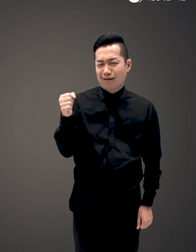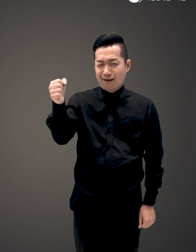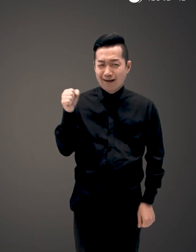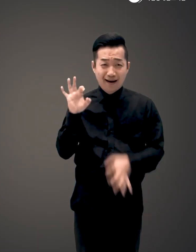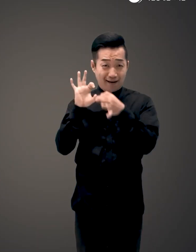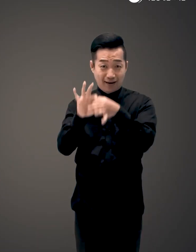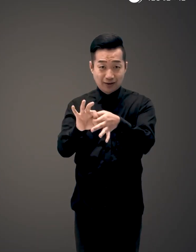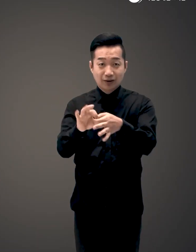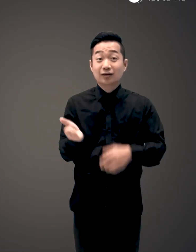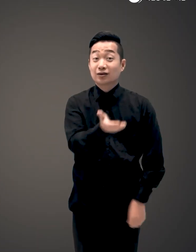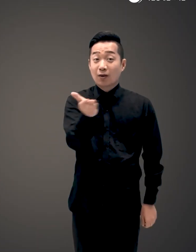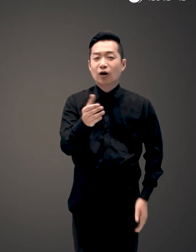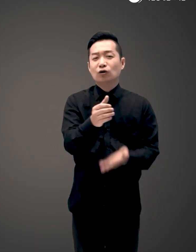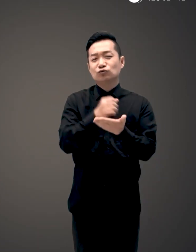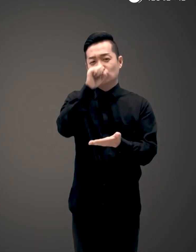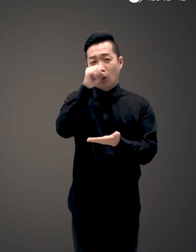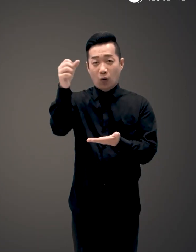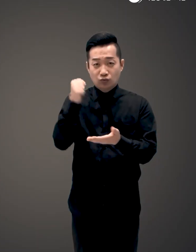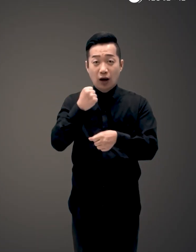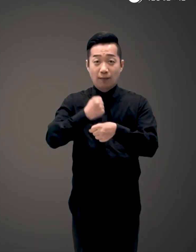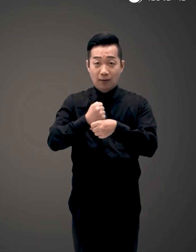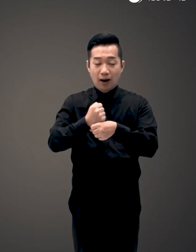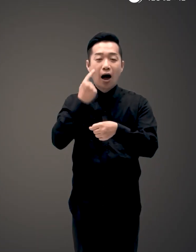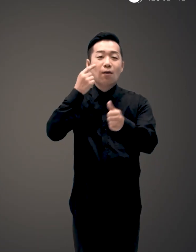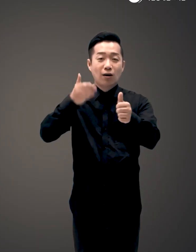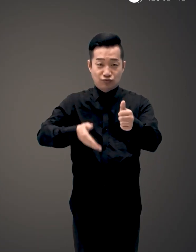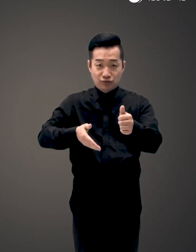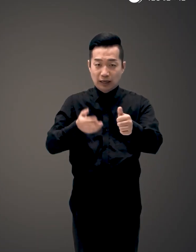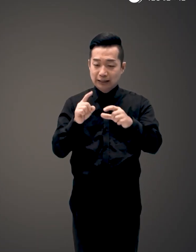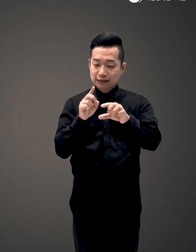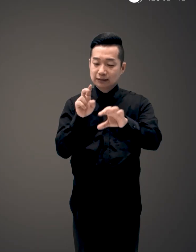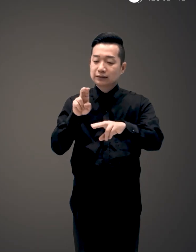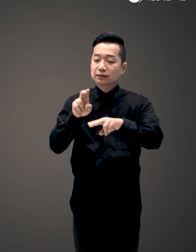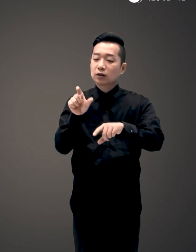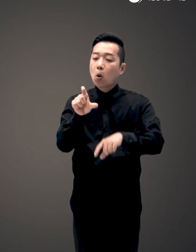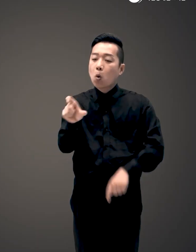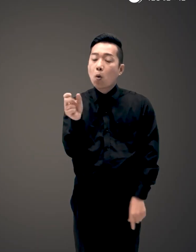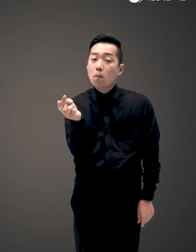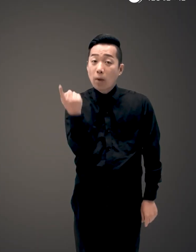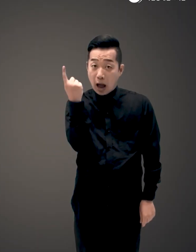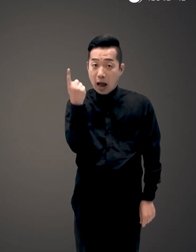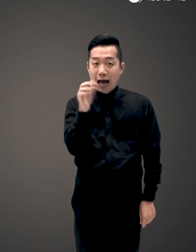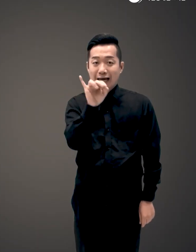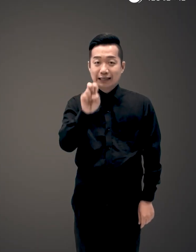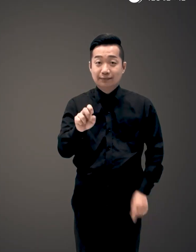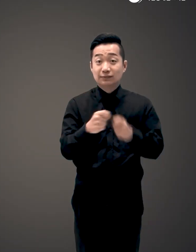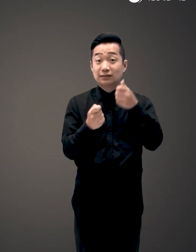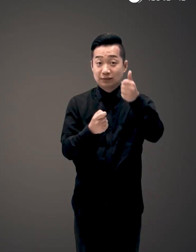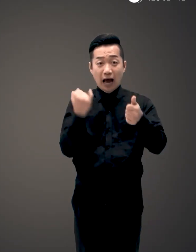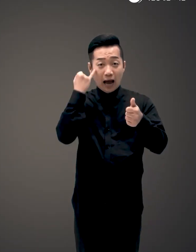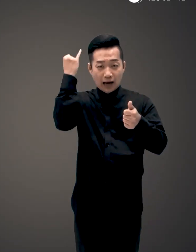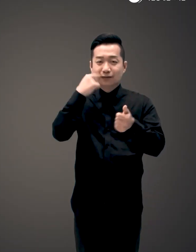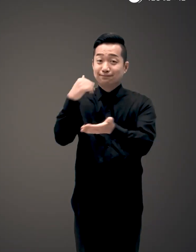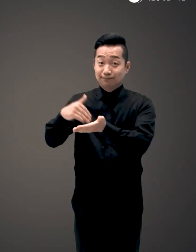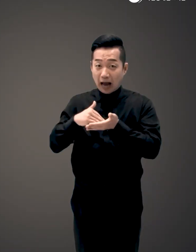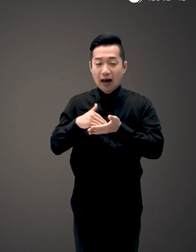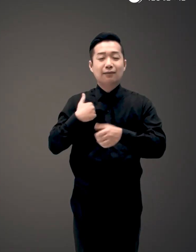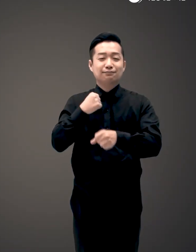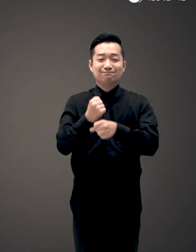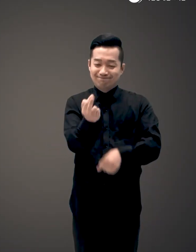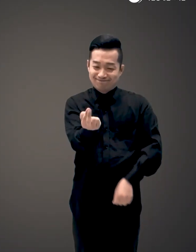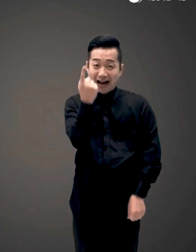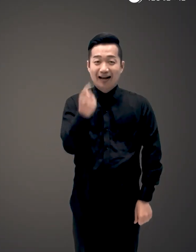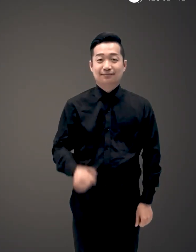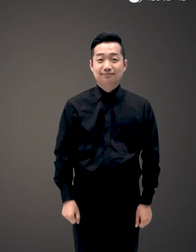레버를 계속 당겨서 여러분들의 럭키드로우를 만드시라는 뜻에서 이렇게 빈칸을, 요거는 이제 또 임보현 팀장님이 아이디어를